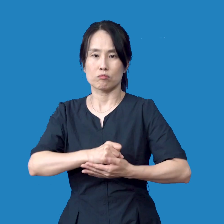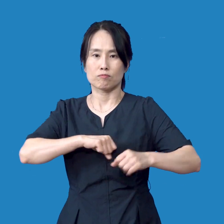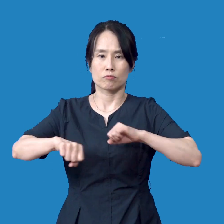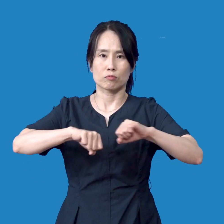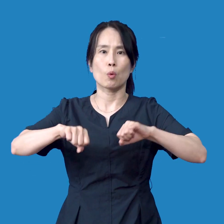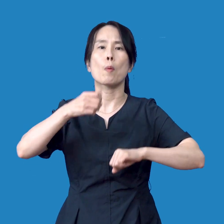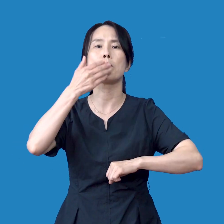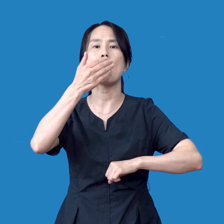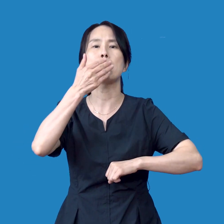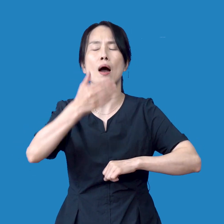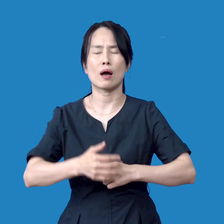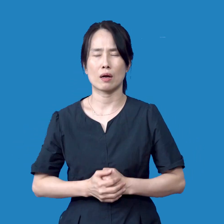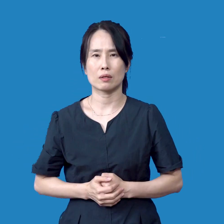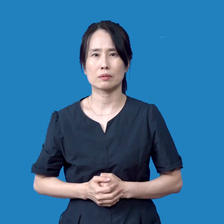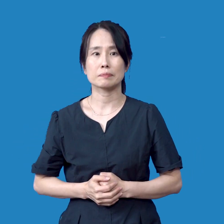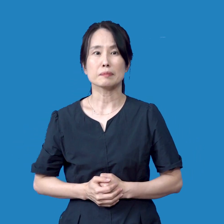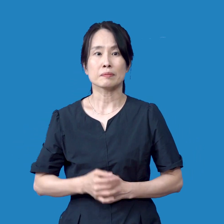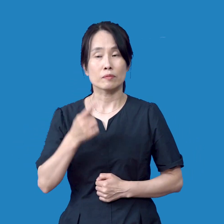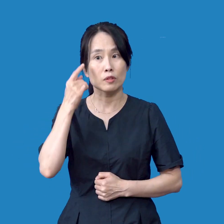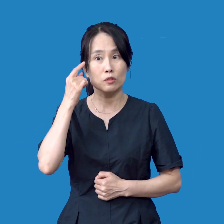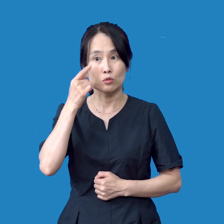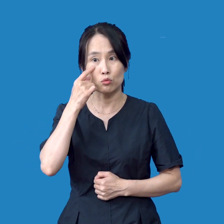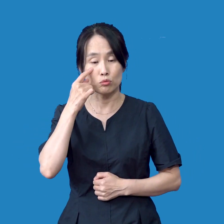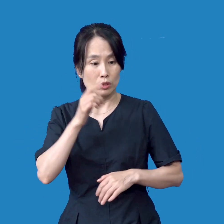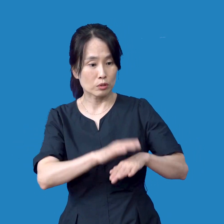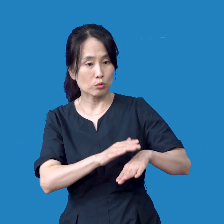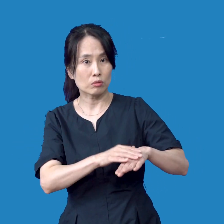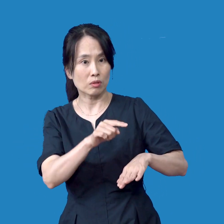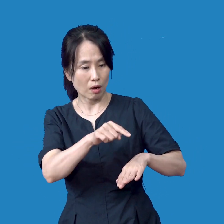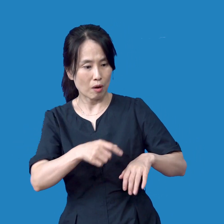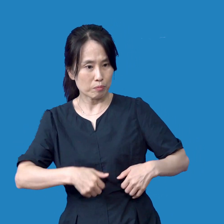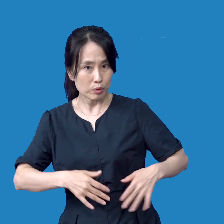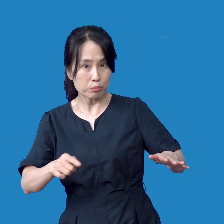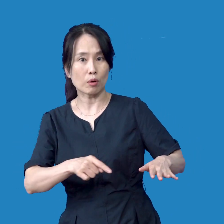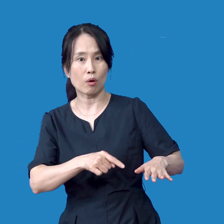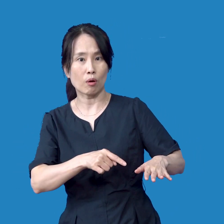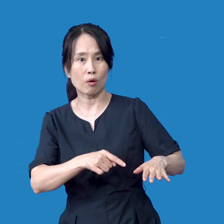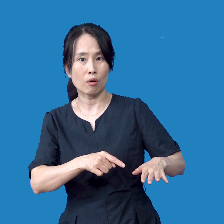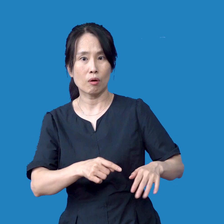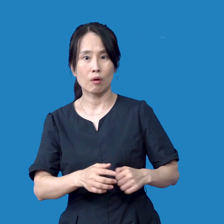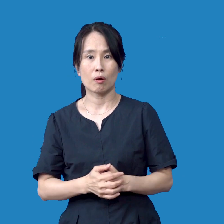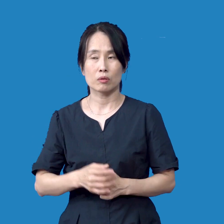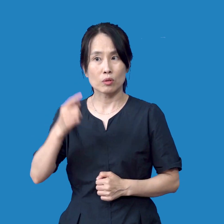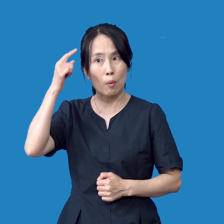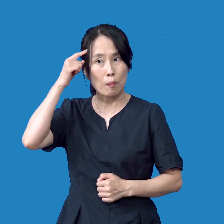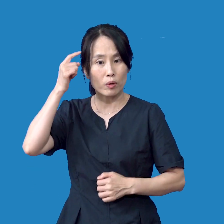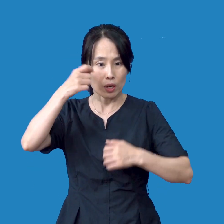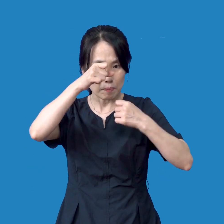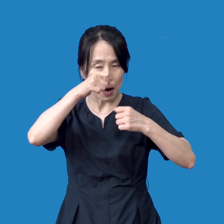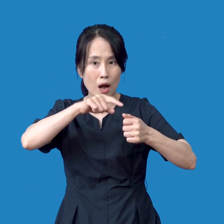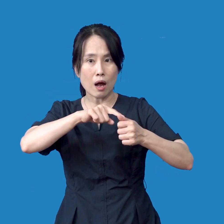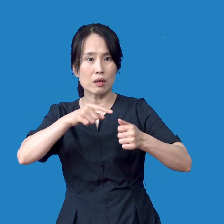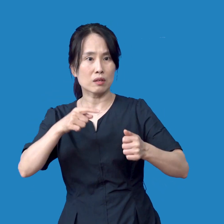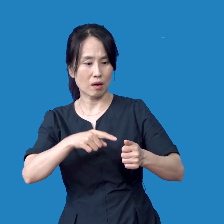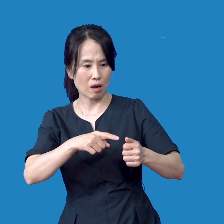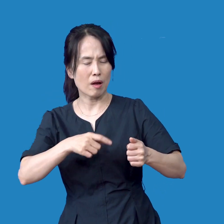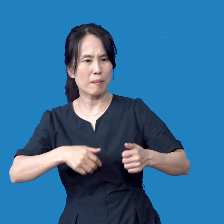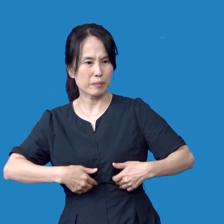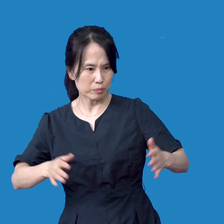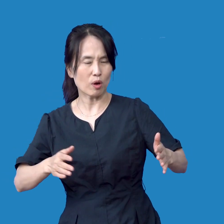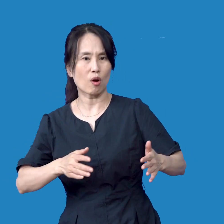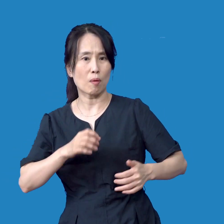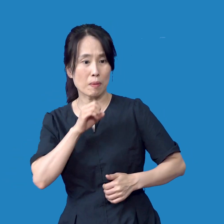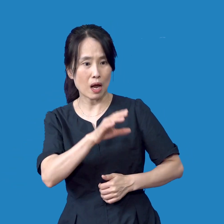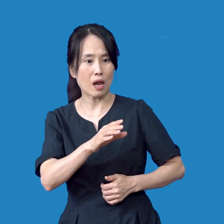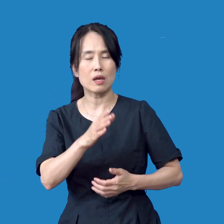또 21절에는 눈이 손들어 내가 너를 쓸데가 없다 하거나 또한 머리가 발들어 내가 너를 쓸데가